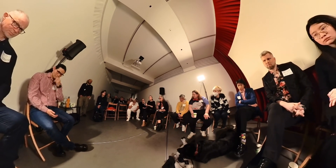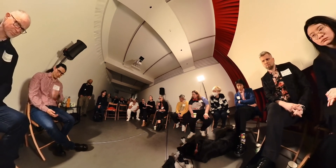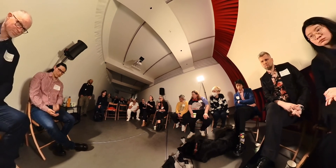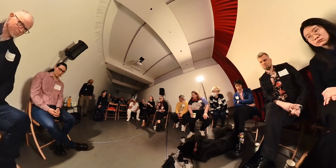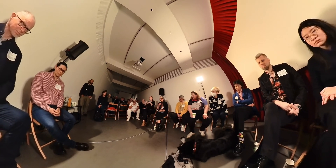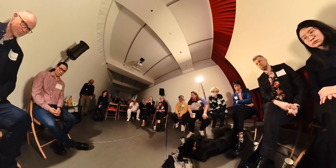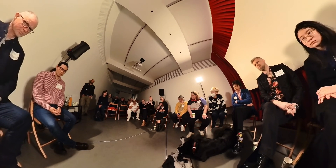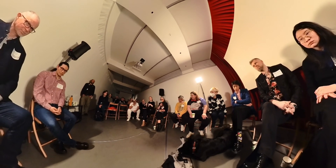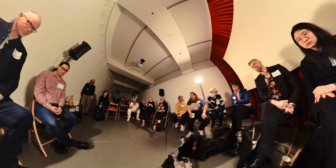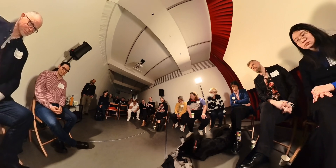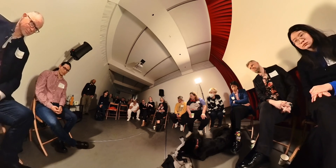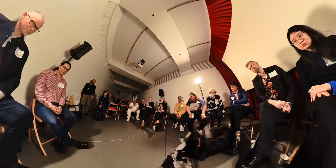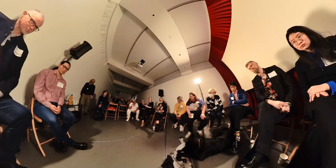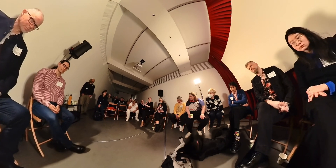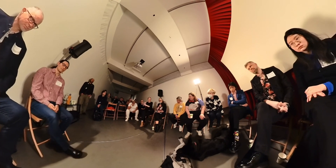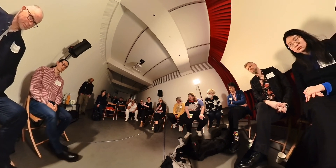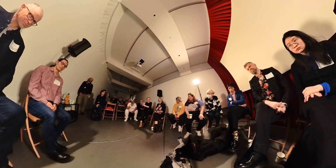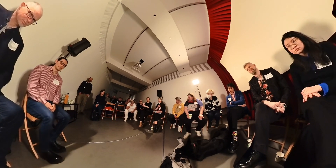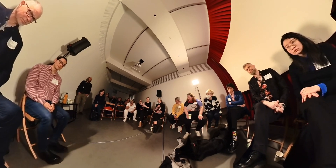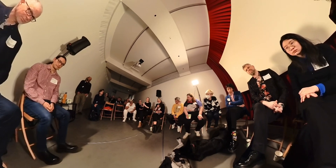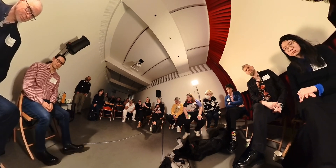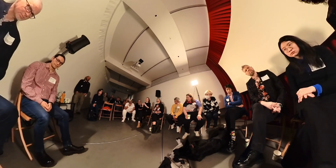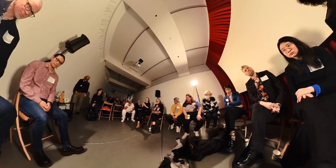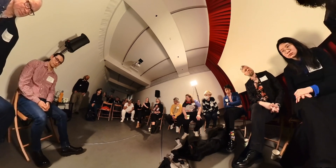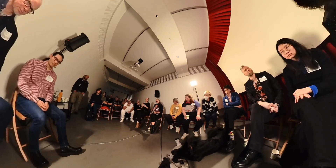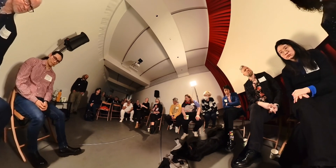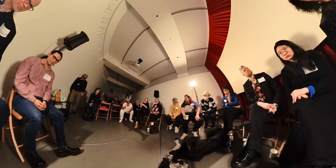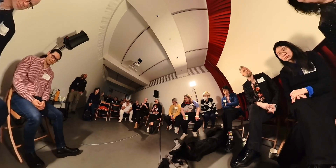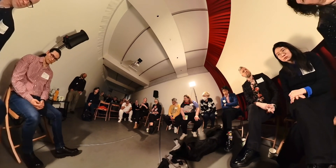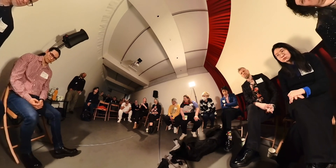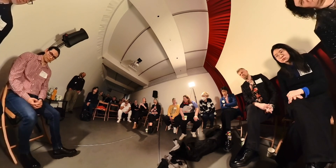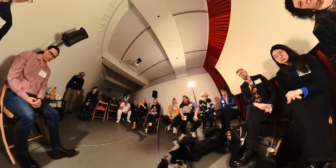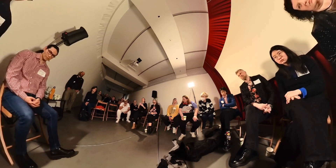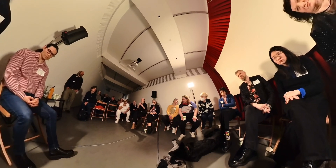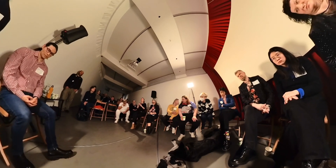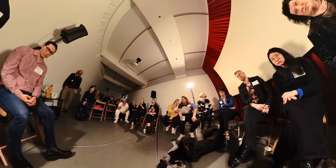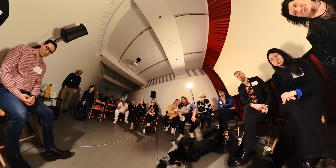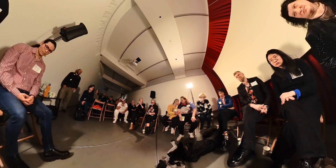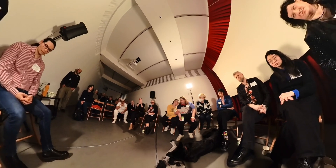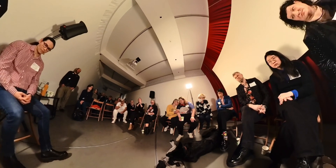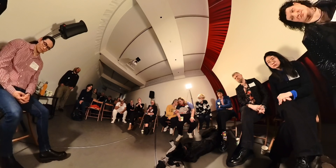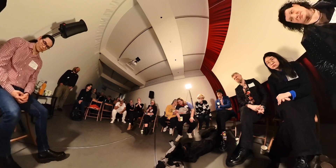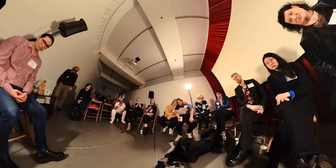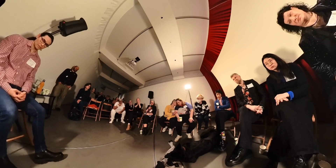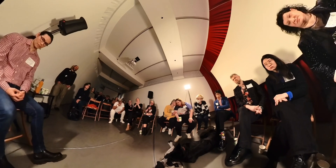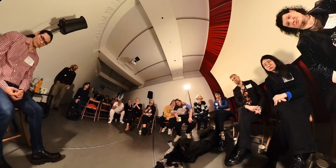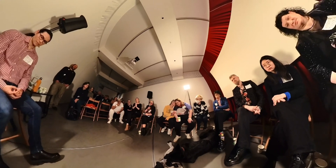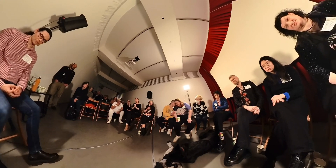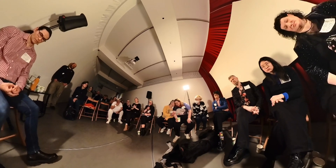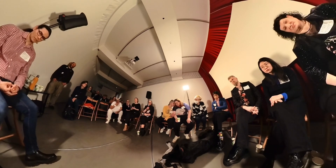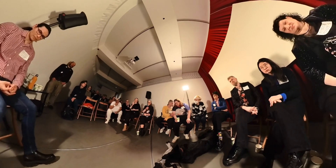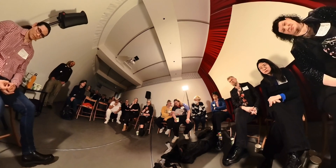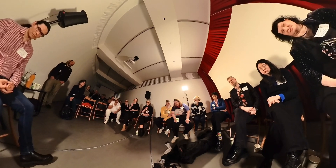souvisí v určitých kontextech samozřejmě. A takže se tam budou asi křížit. Ale já jsem si to